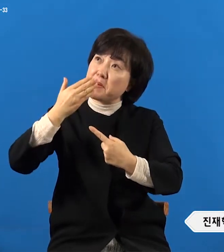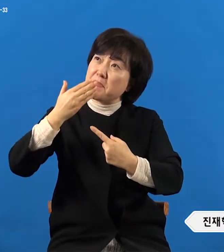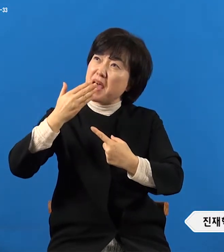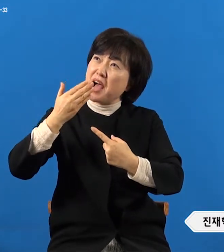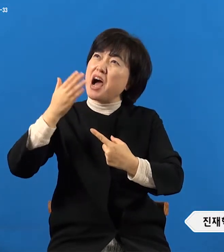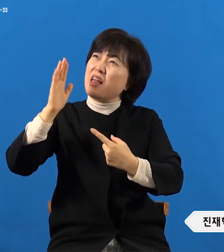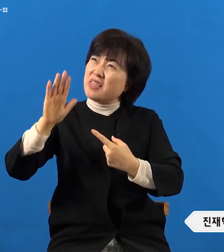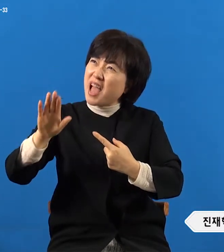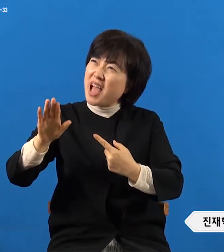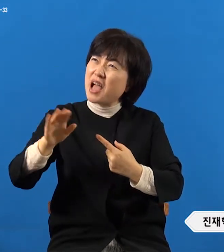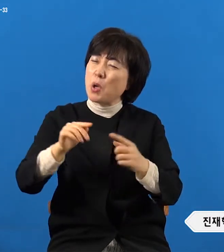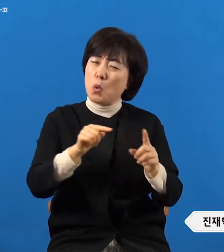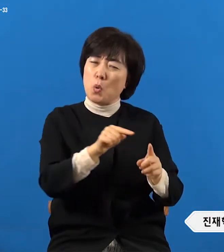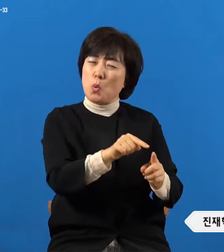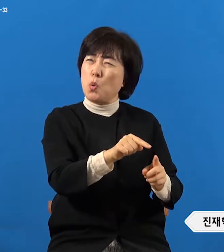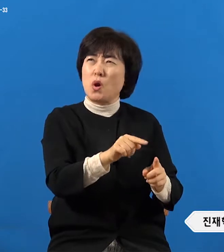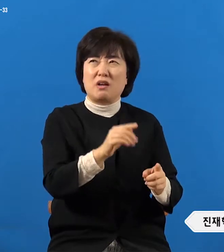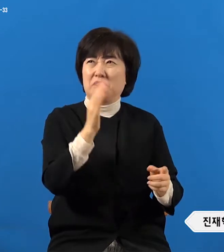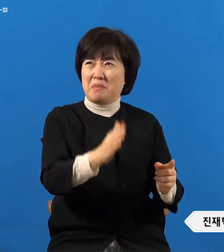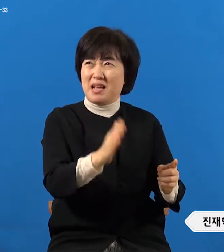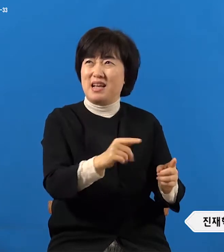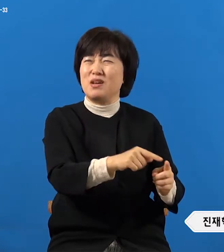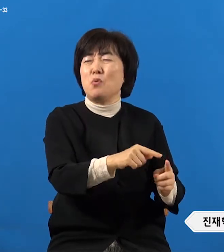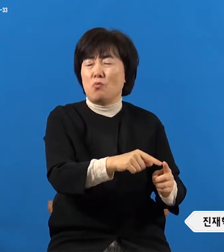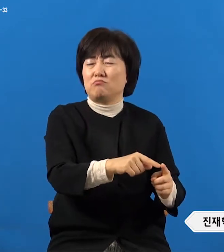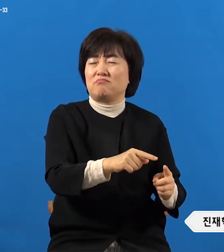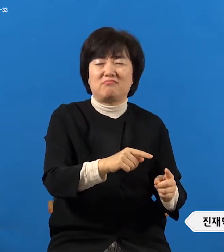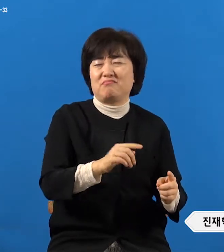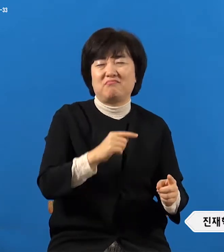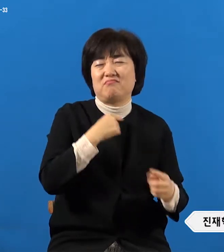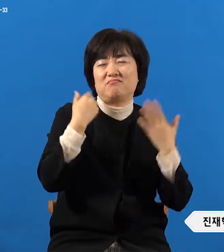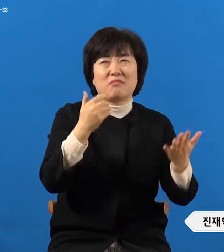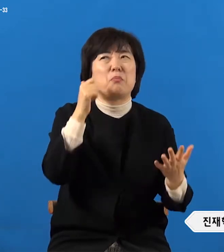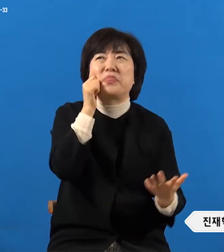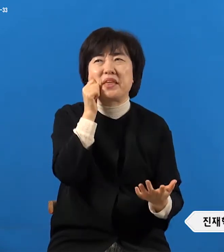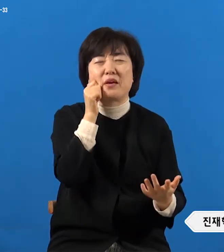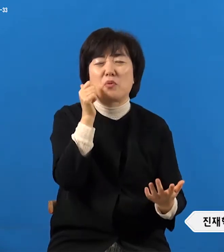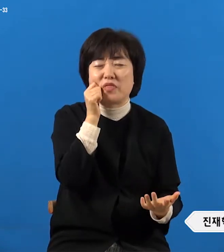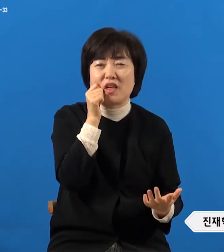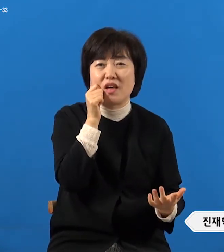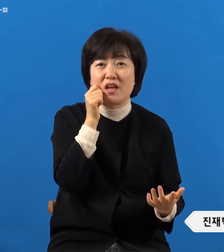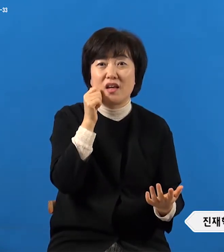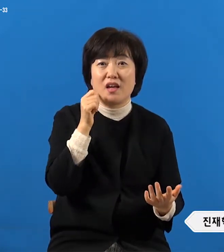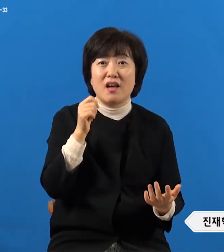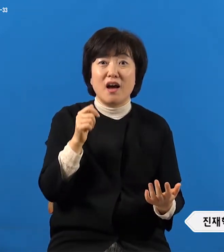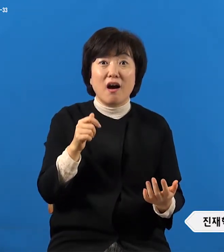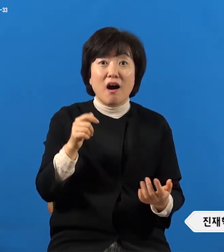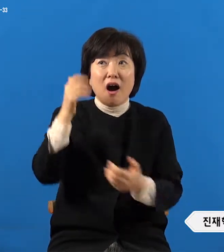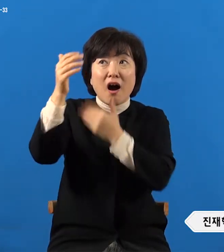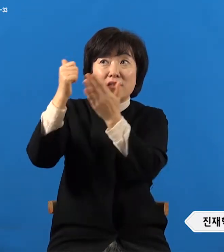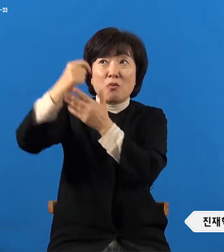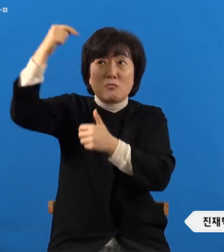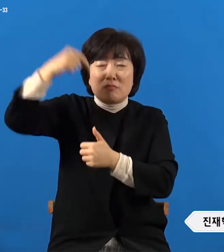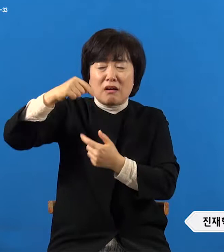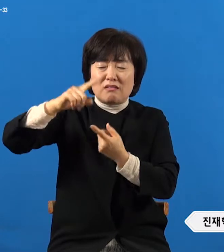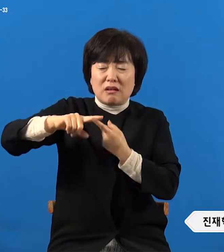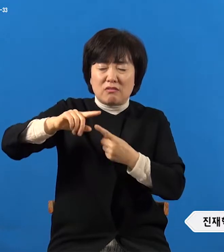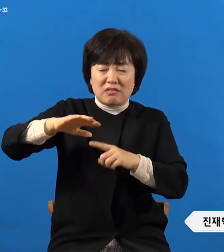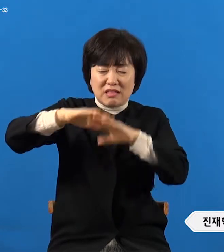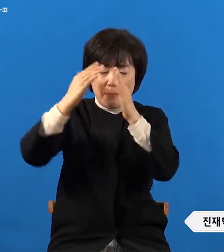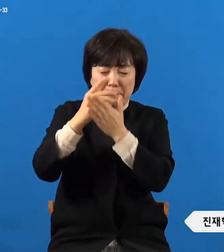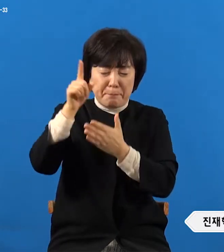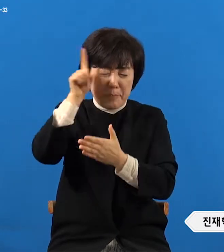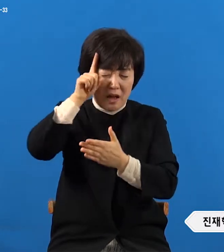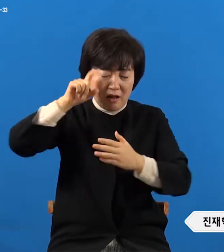건드리지 마십시오. 아니, 정말 주의 뜻대로 끝까지 다 간다면 하나님이 내가 원하지 않는 그곳에 보내실지, 하나님이